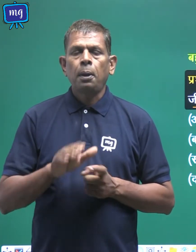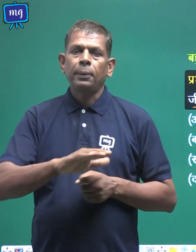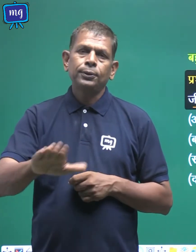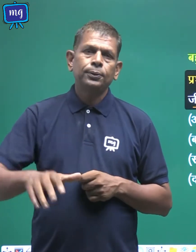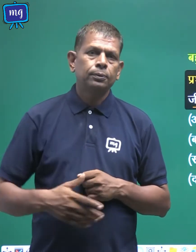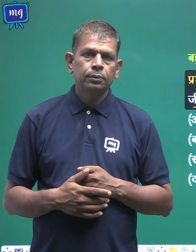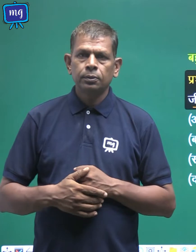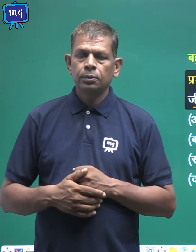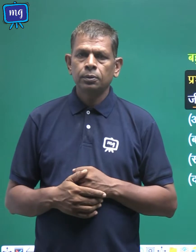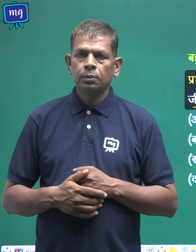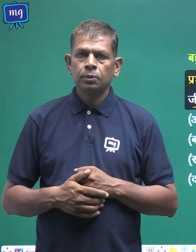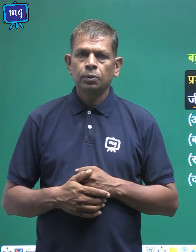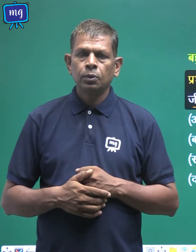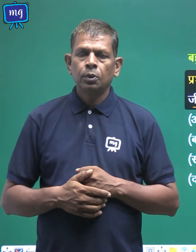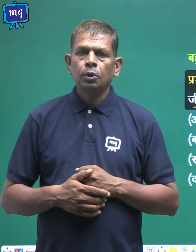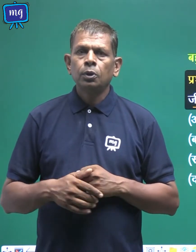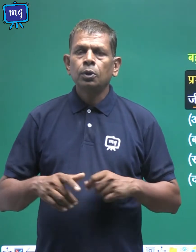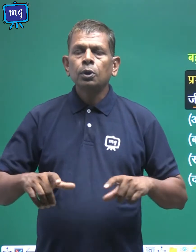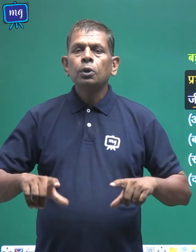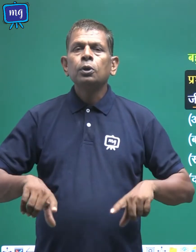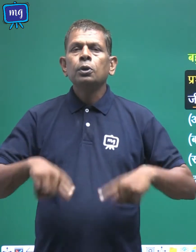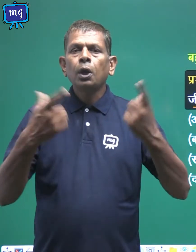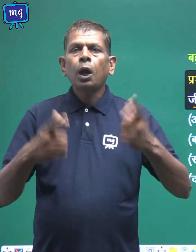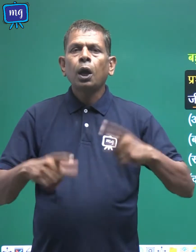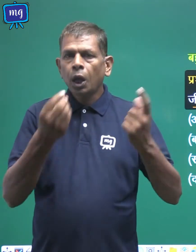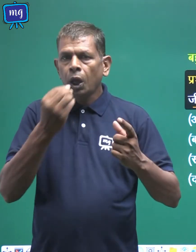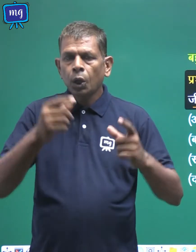बच्चों, शाकाहारी जीव कौन से होते हैं?